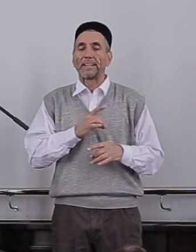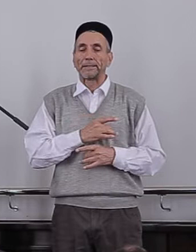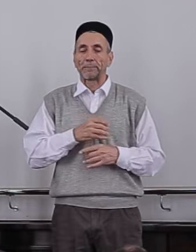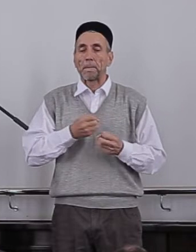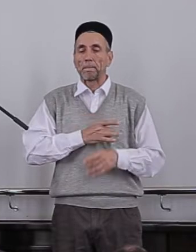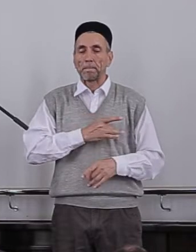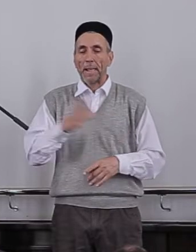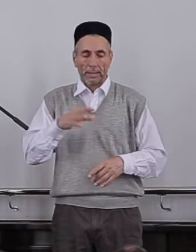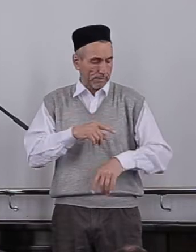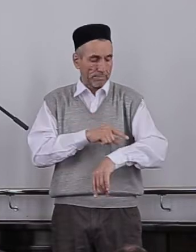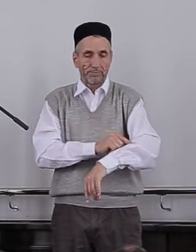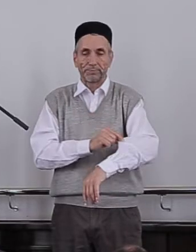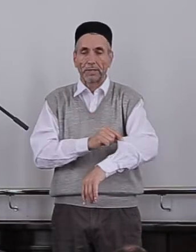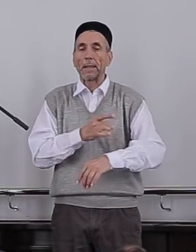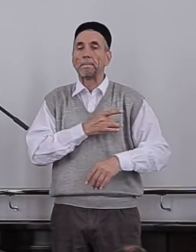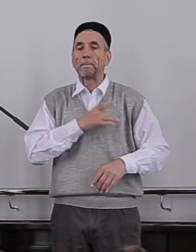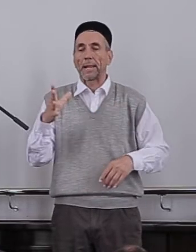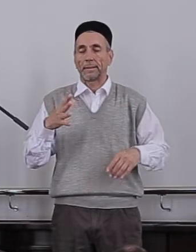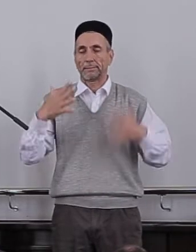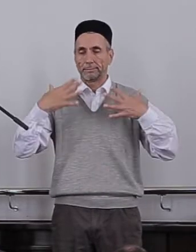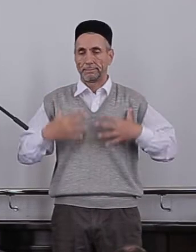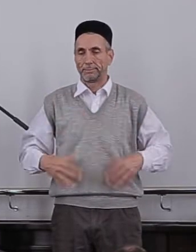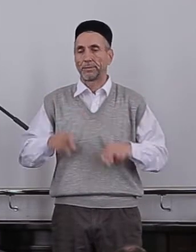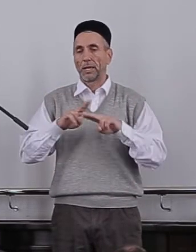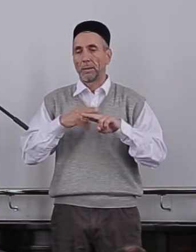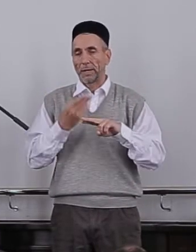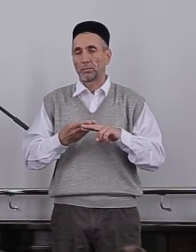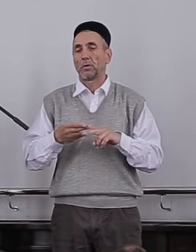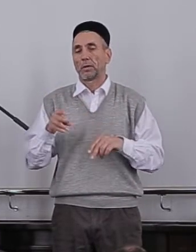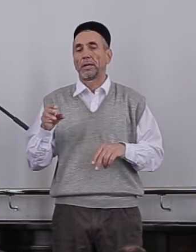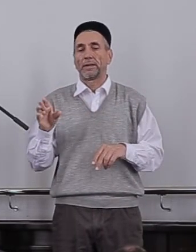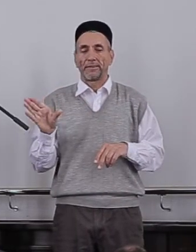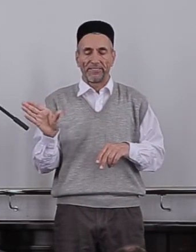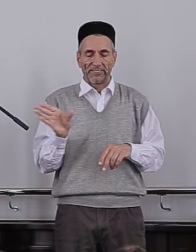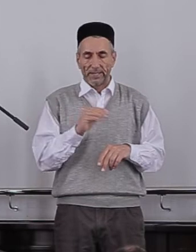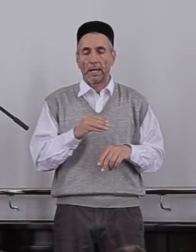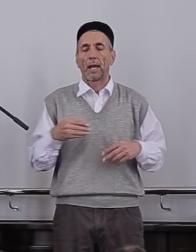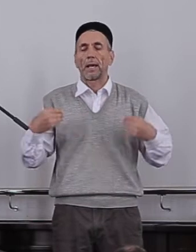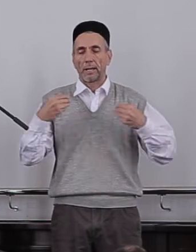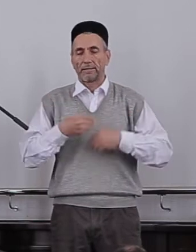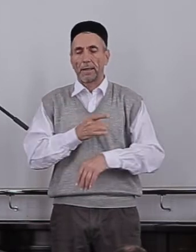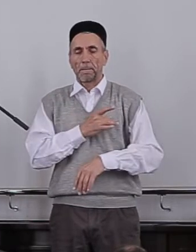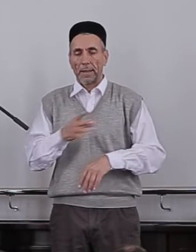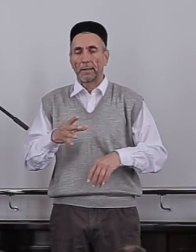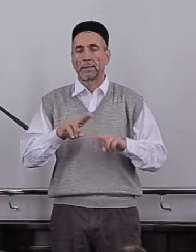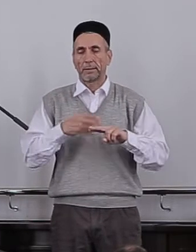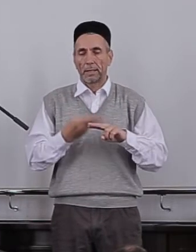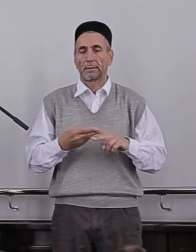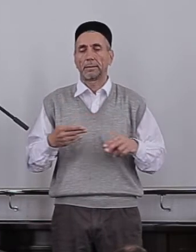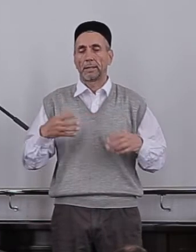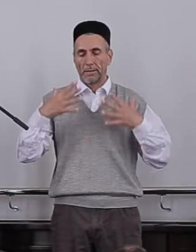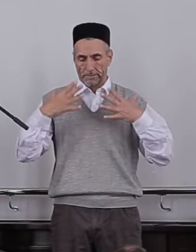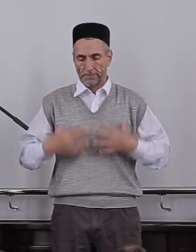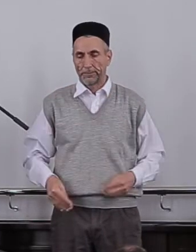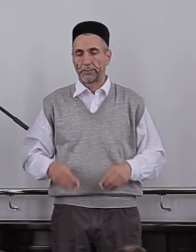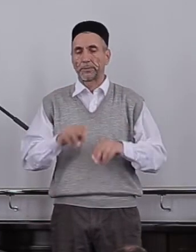төсләрне, агарак булган әйберләрне яраткан. Һәм дә үзедә кайбергә әмер иткән ак төсле киемнәрне кигез, һәм дә агаракларны ак